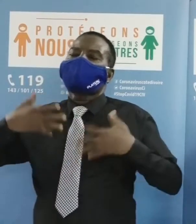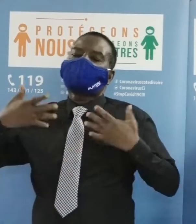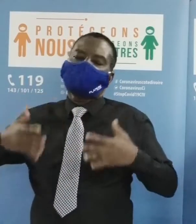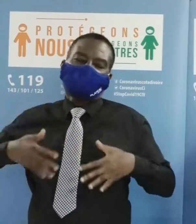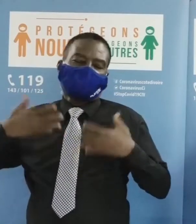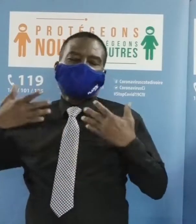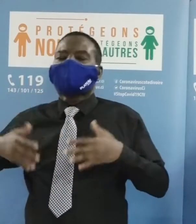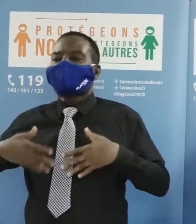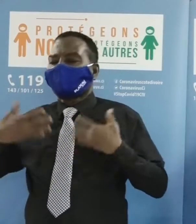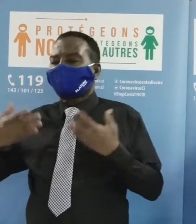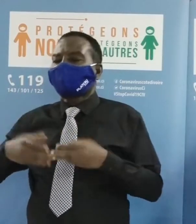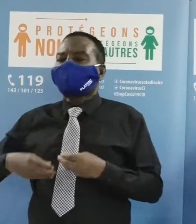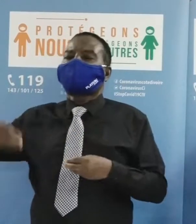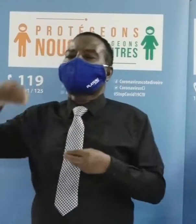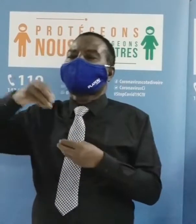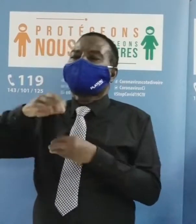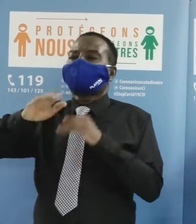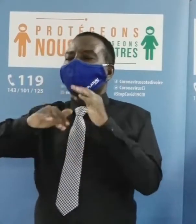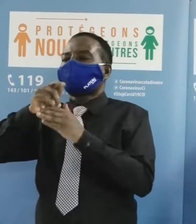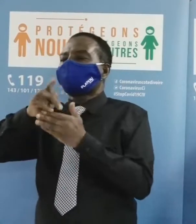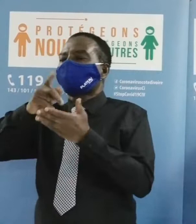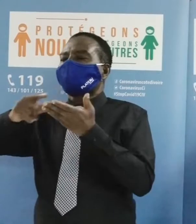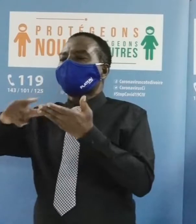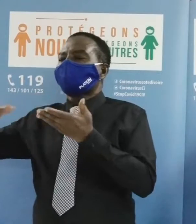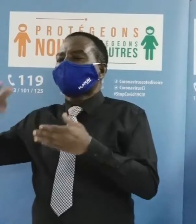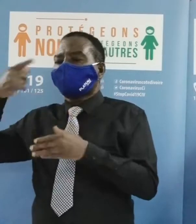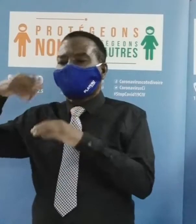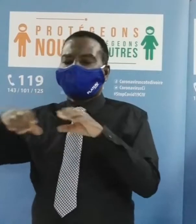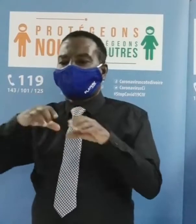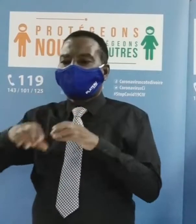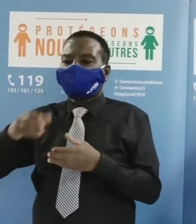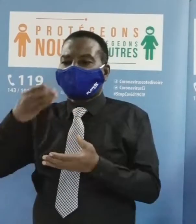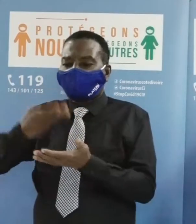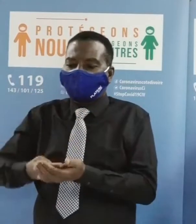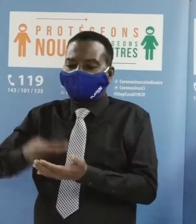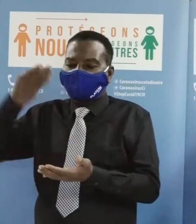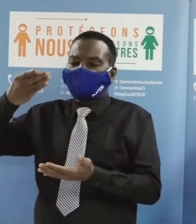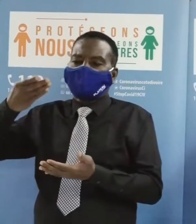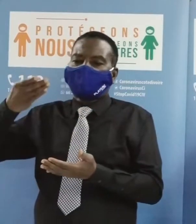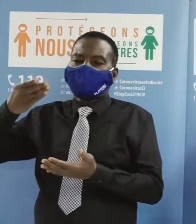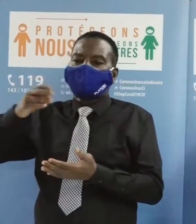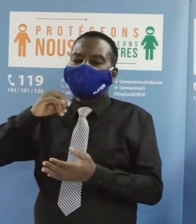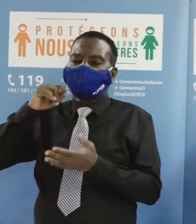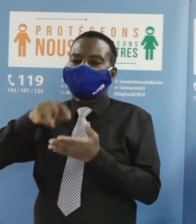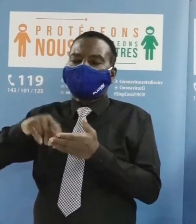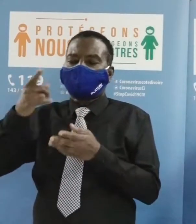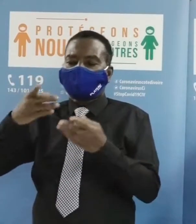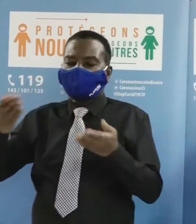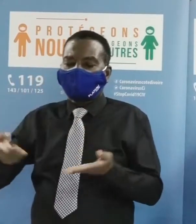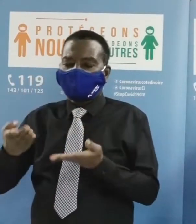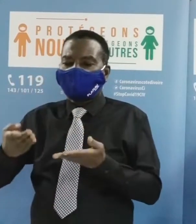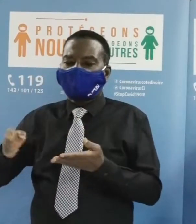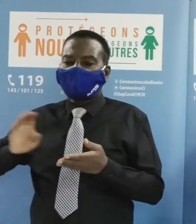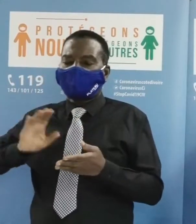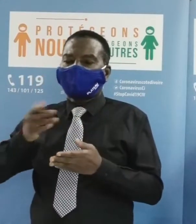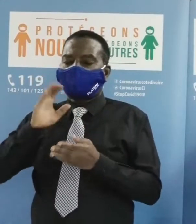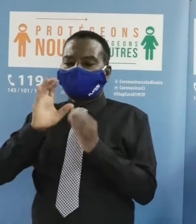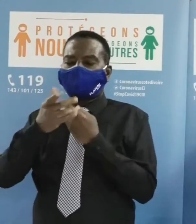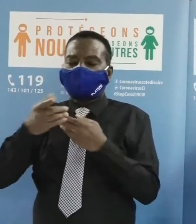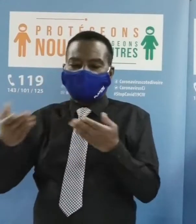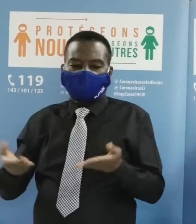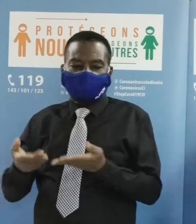qui est monté de toutes pièces pour se faire de l'argent il s'agit ici nous sommes en phase et